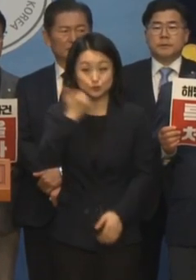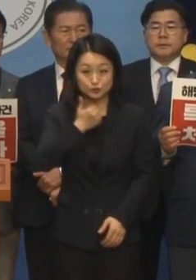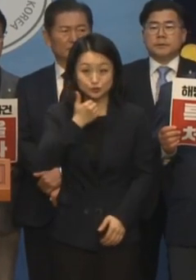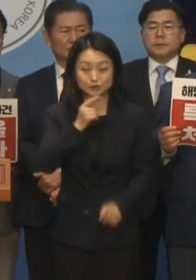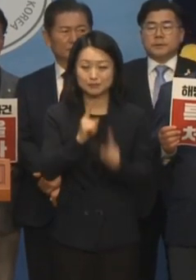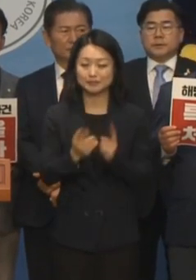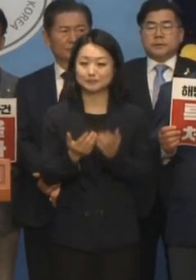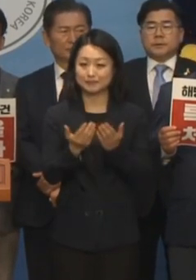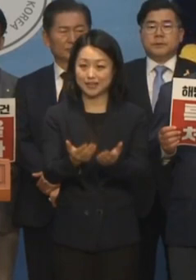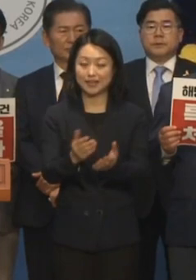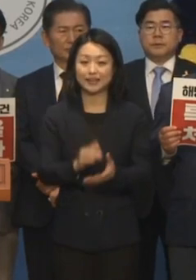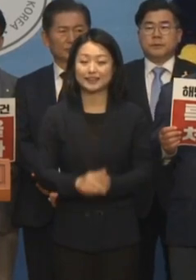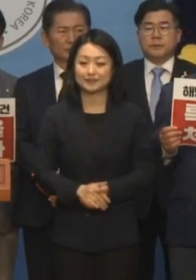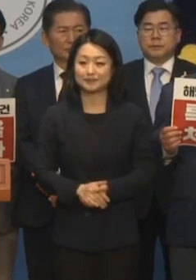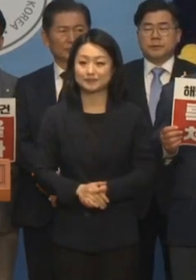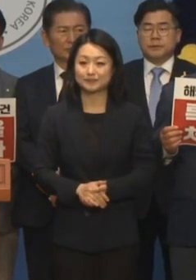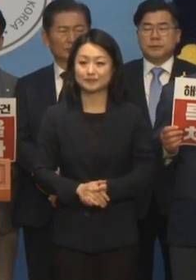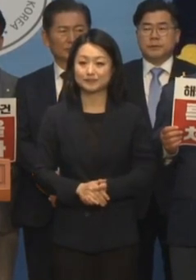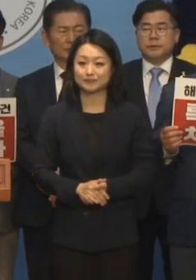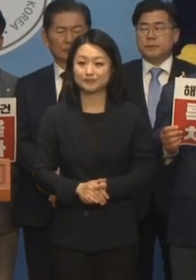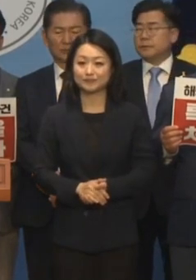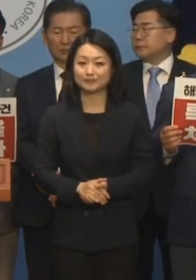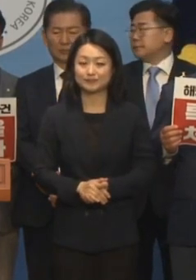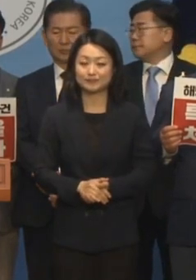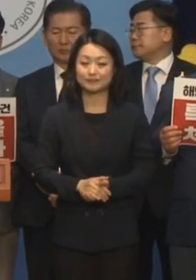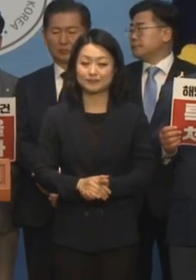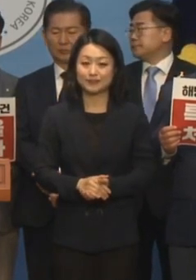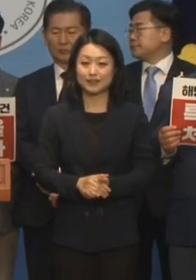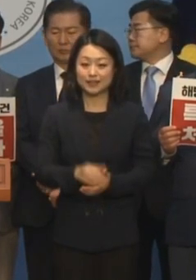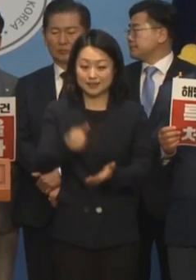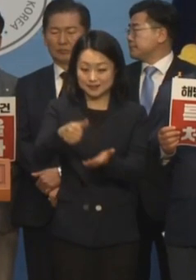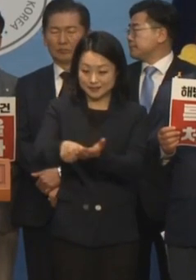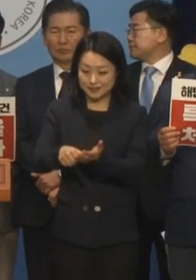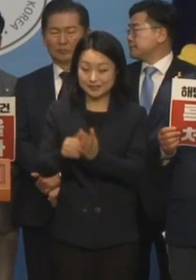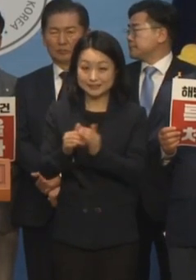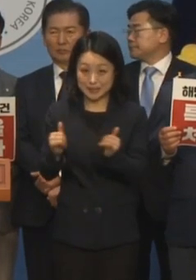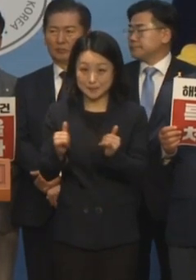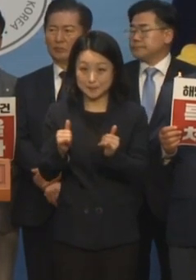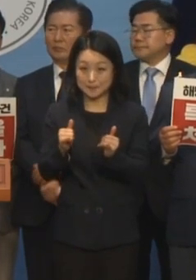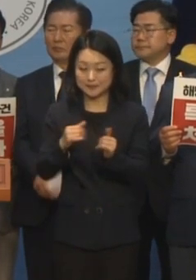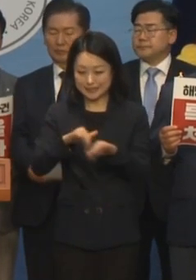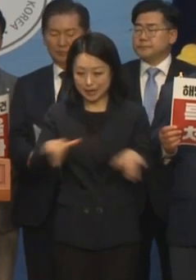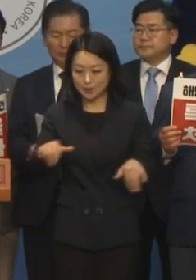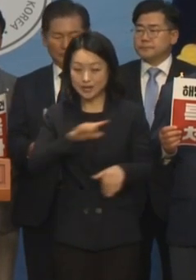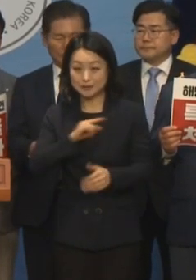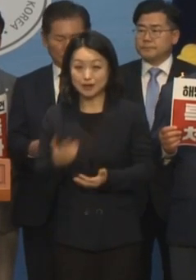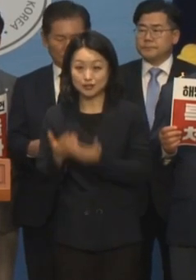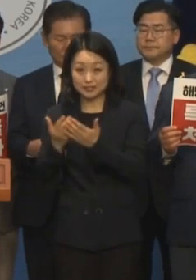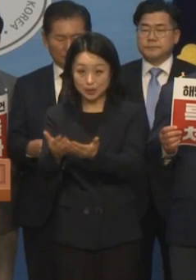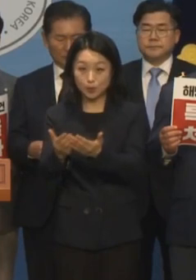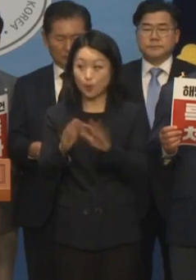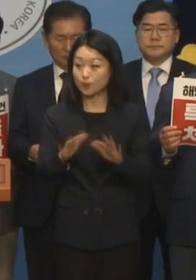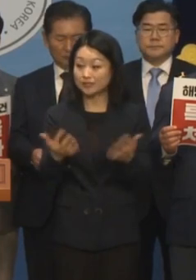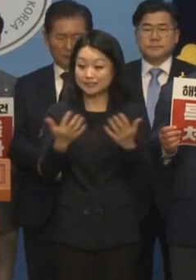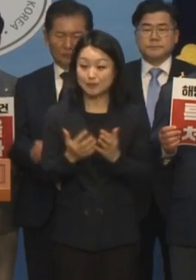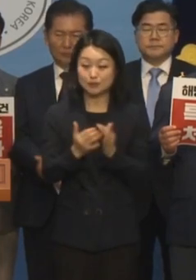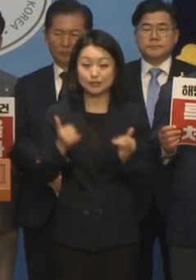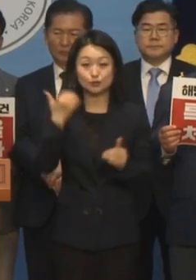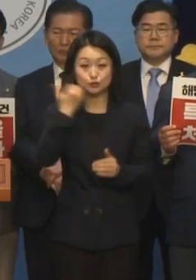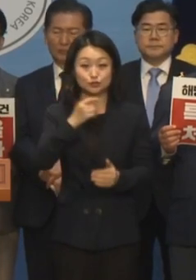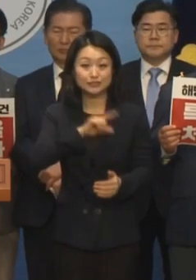하겠습니다. 연명을 하신 의원님들은 따로 저희가 명단을 발표해드리고요. 참석해 주신 의원님들은 호명을 좀 해드리도록